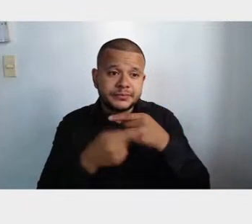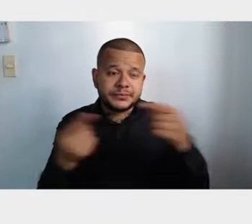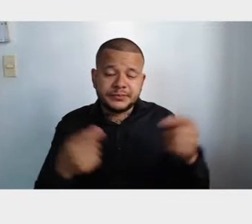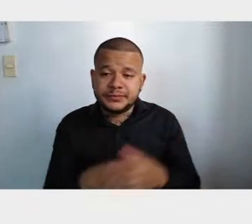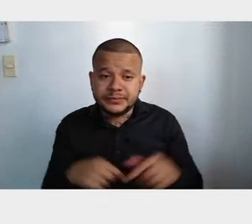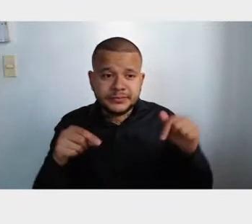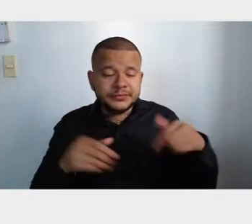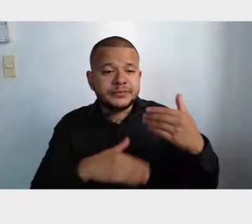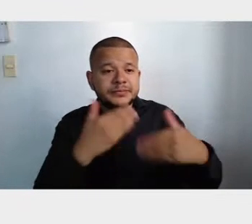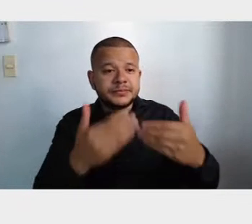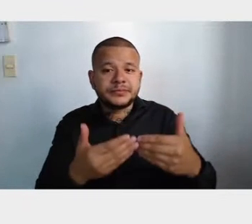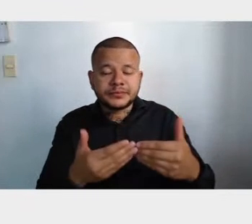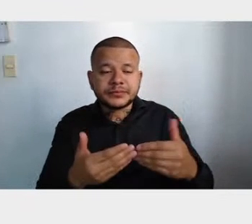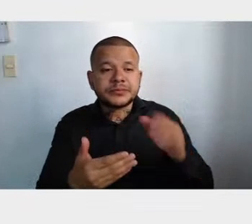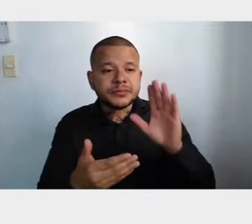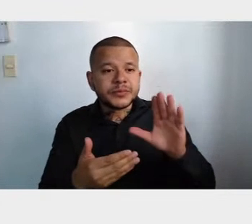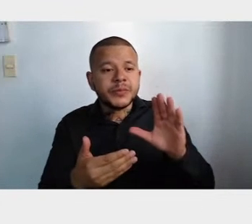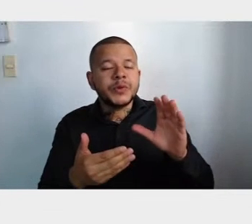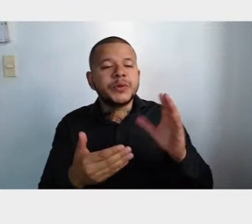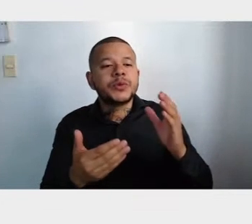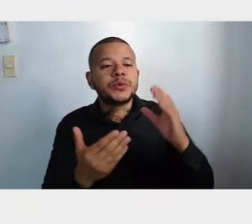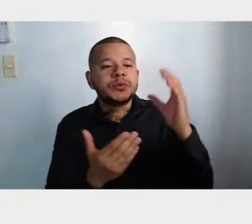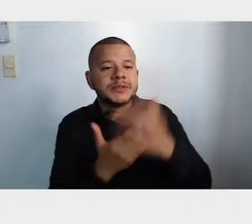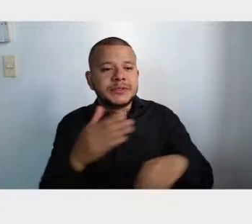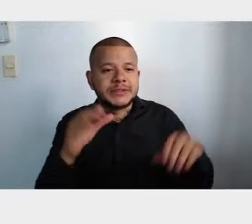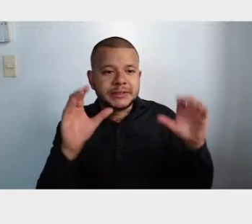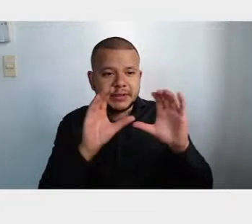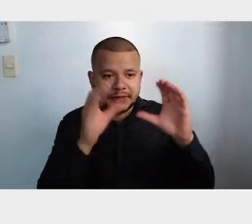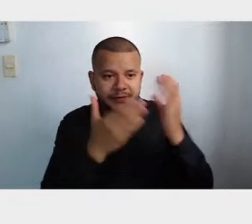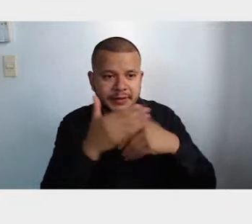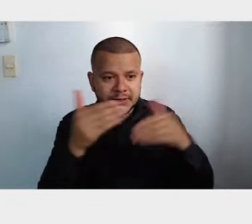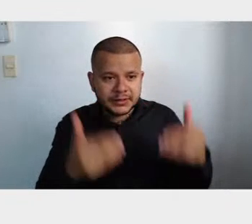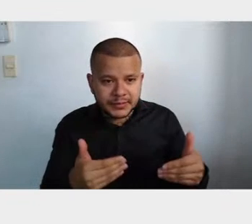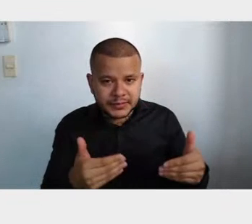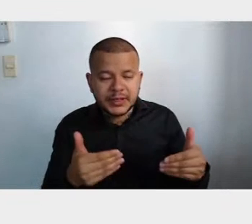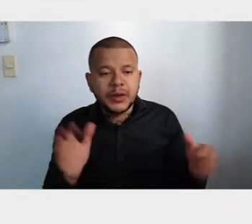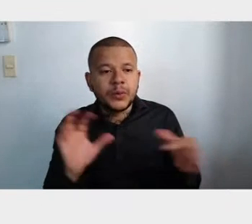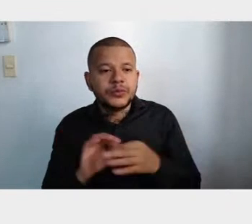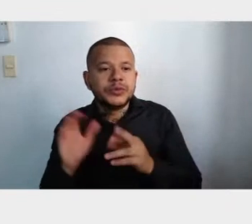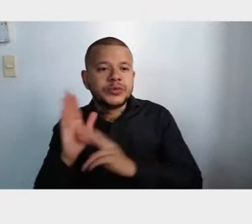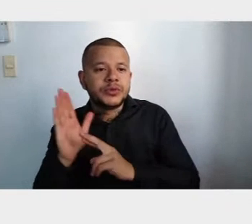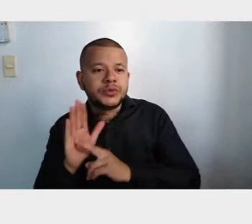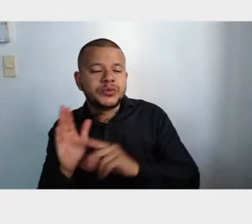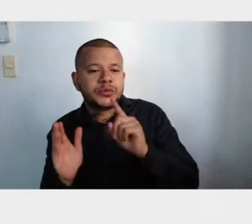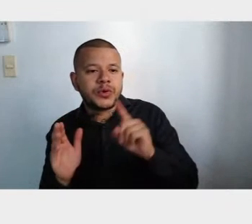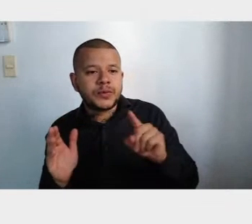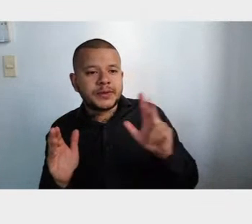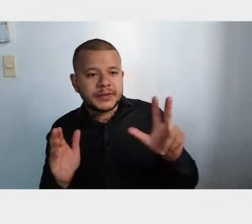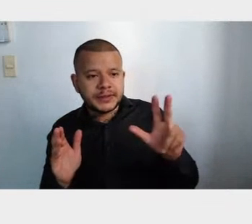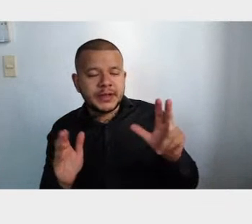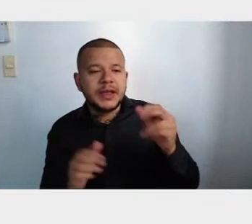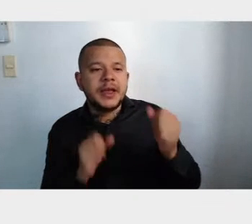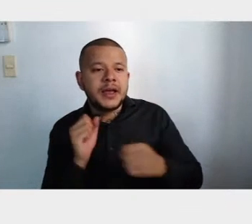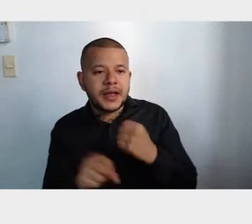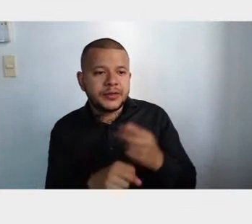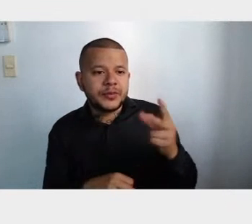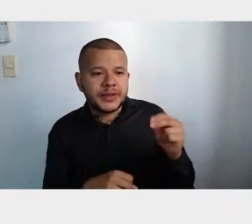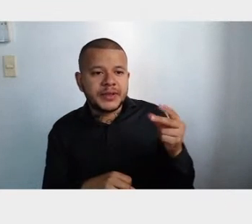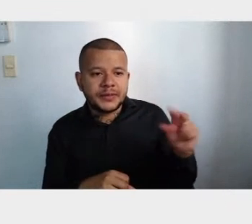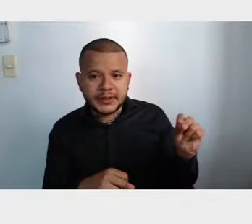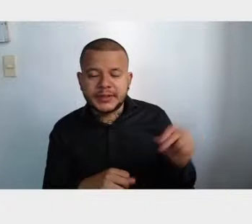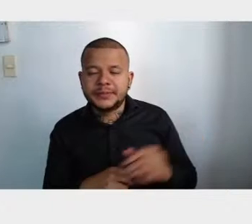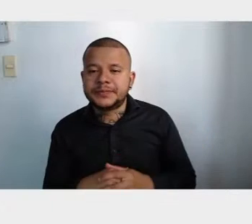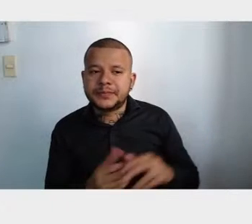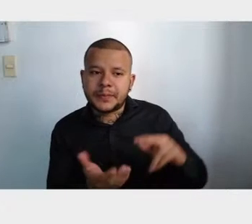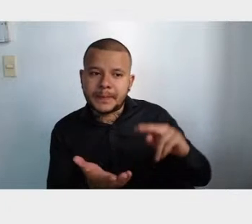de la implementación de nuestra certificación de discapacidad basada en nuestra resolución 113 de 2020,